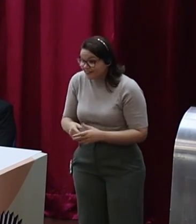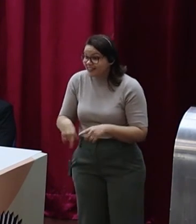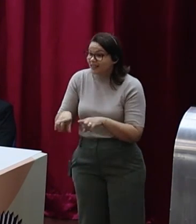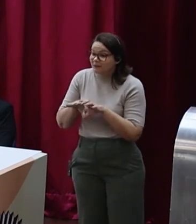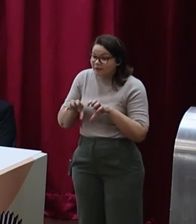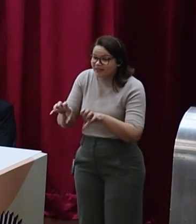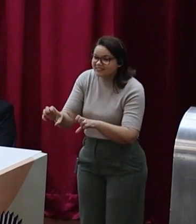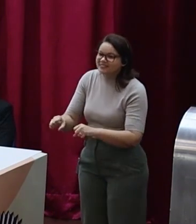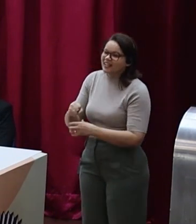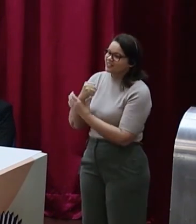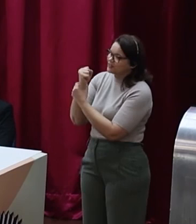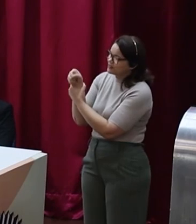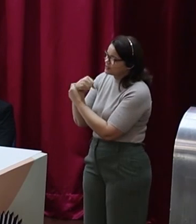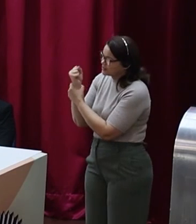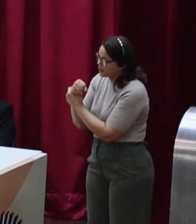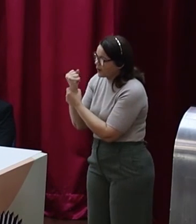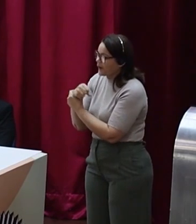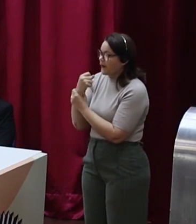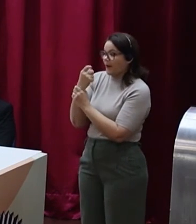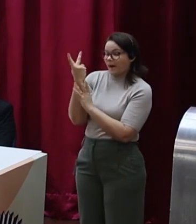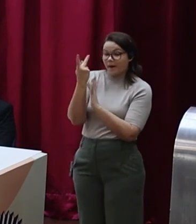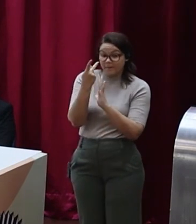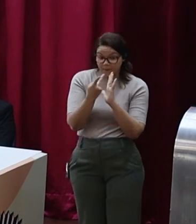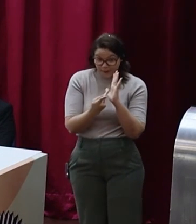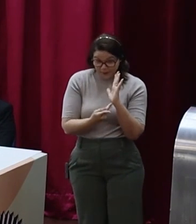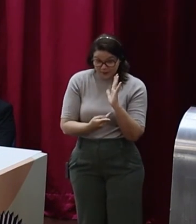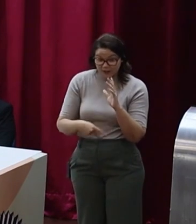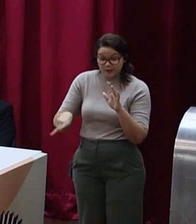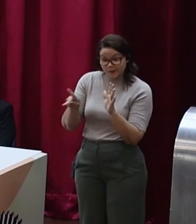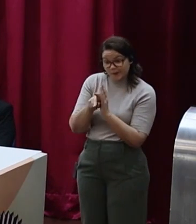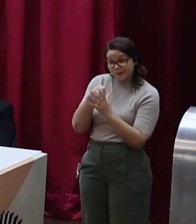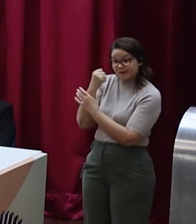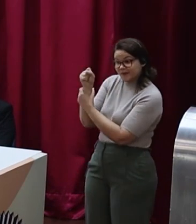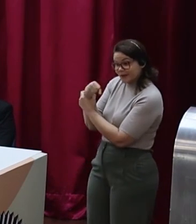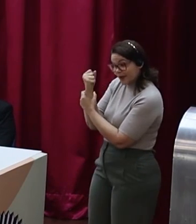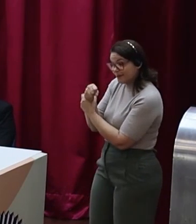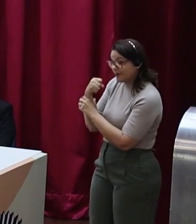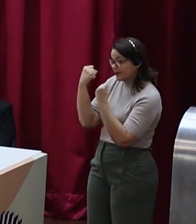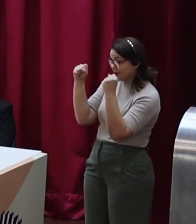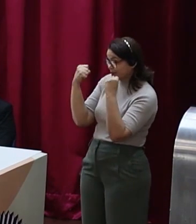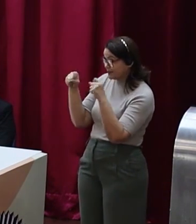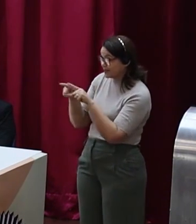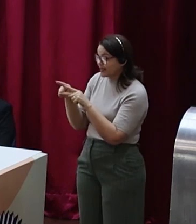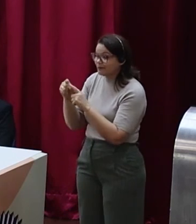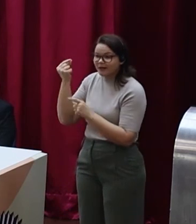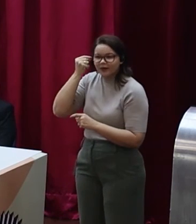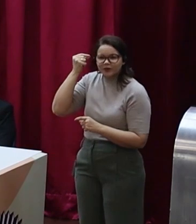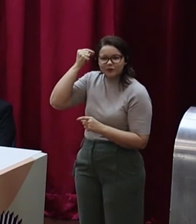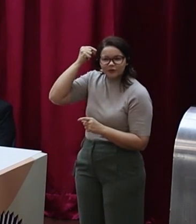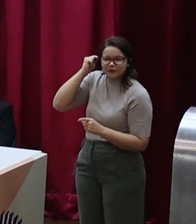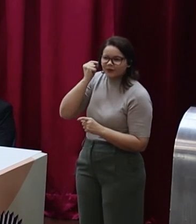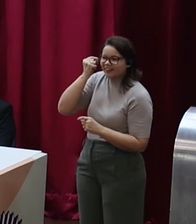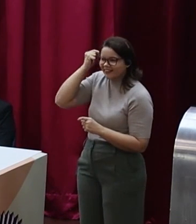pessoal da fisioterapia, é um projeto de fisioterapia e educação física da UFES, e também é eu não sei nunca falar, auricultura, alguma coisa